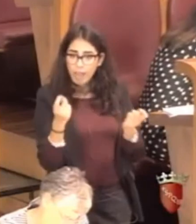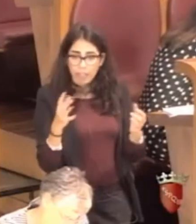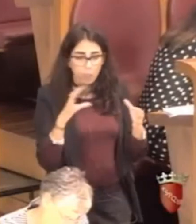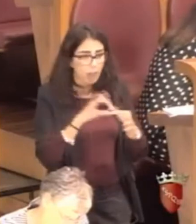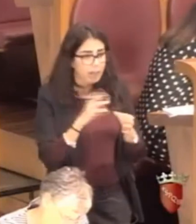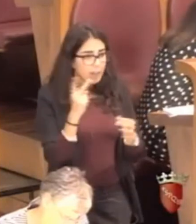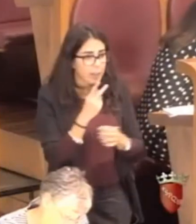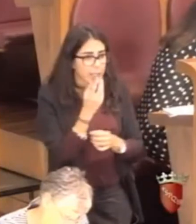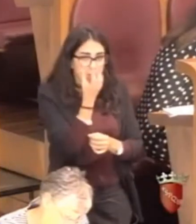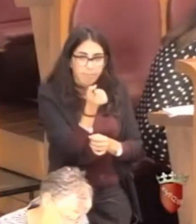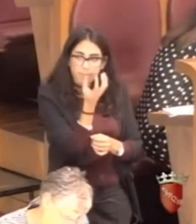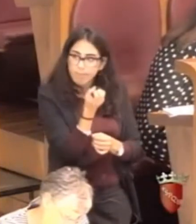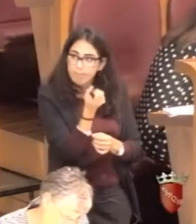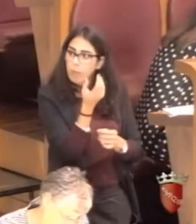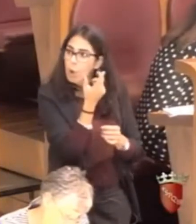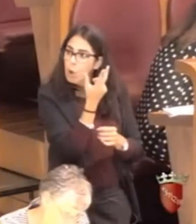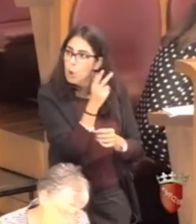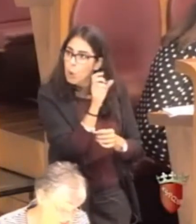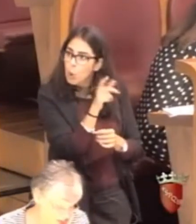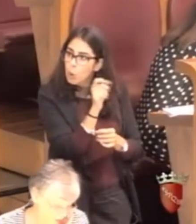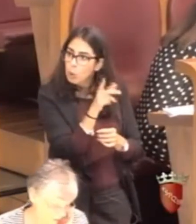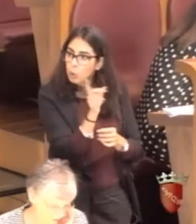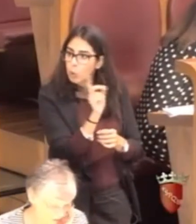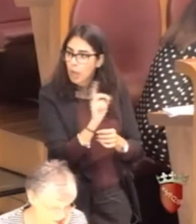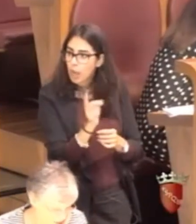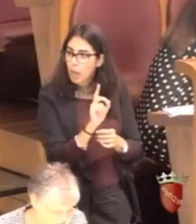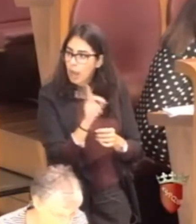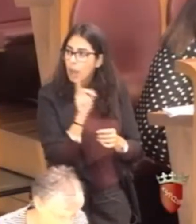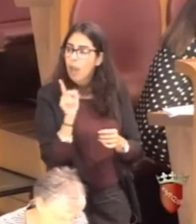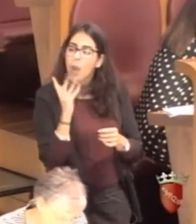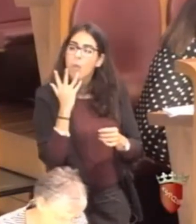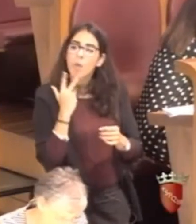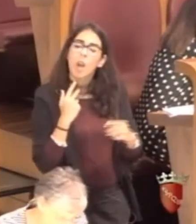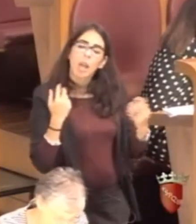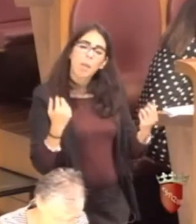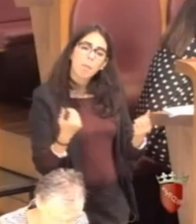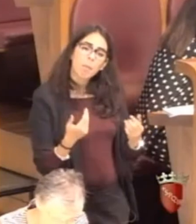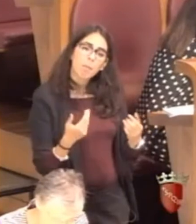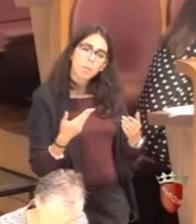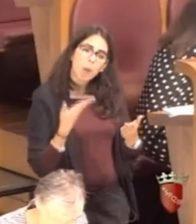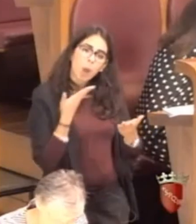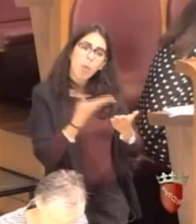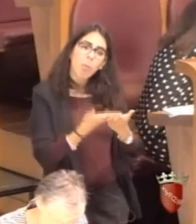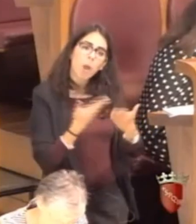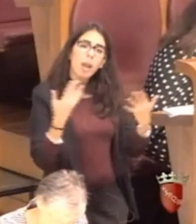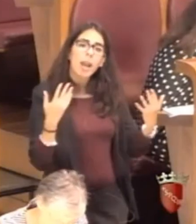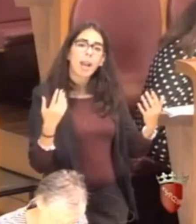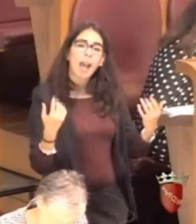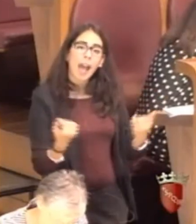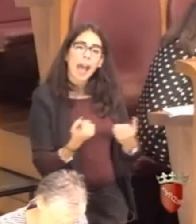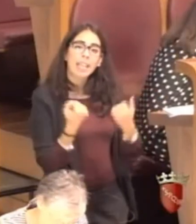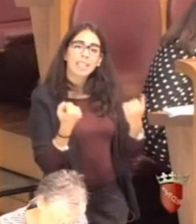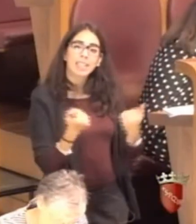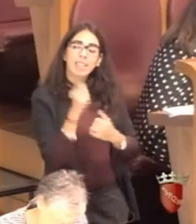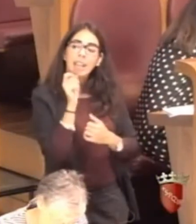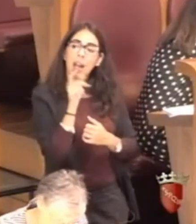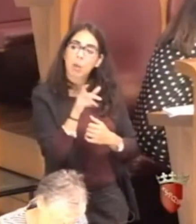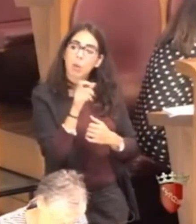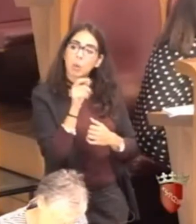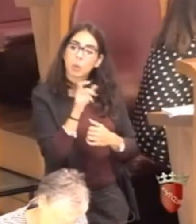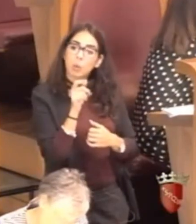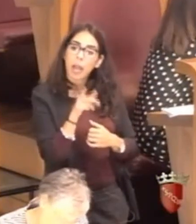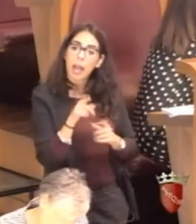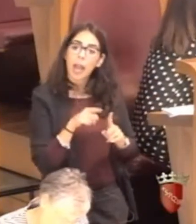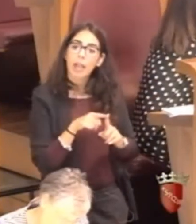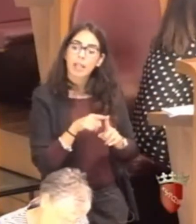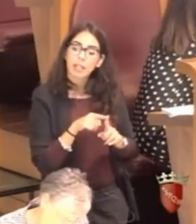più una cultura per eventi, ma una promozione di attività culturali che